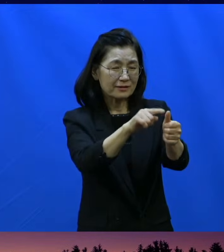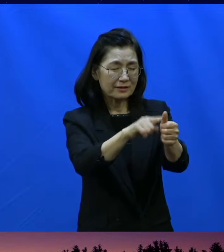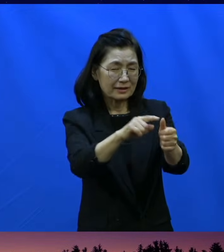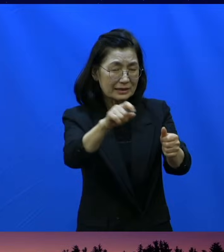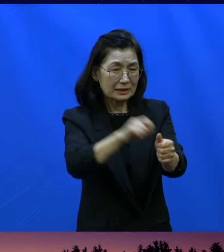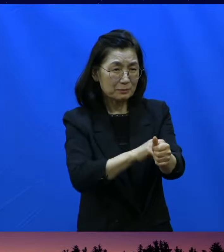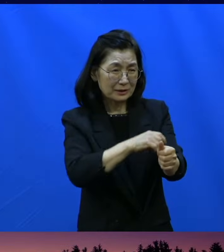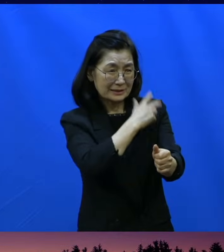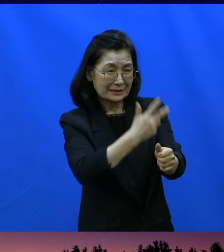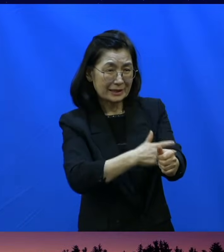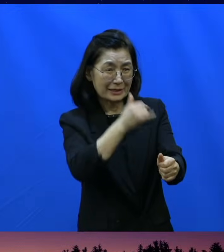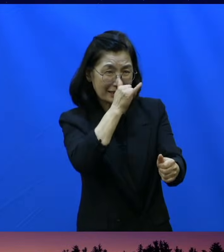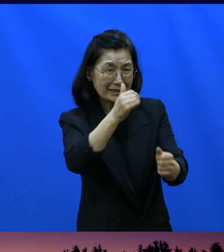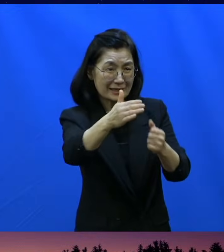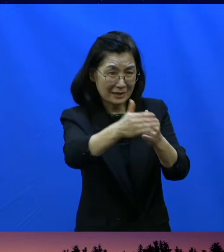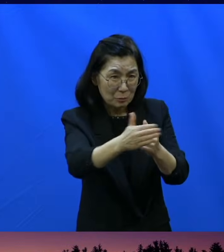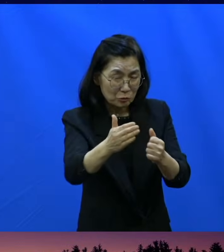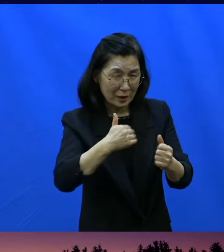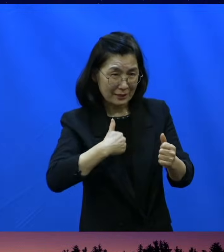그게 없어요.